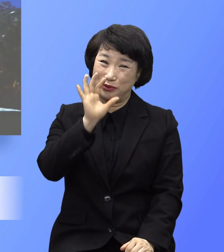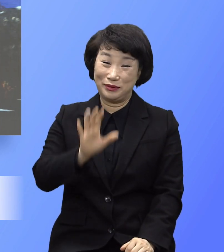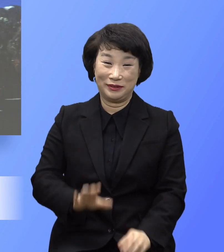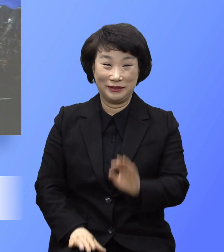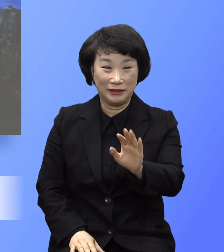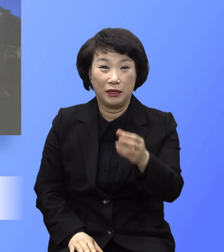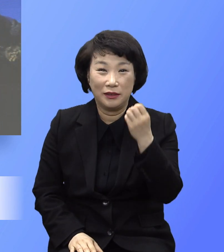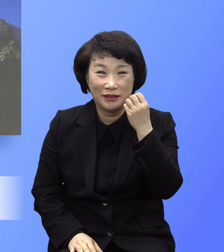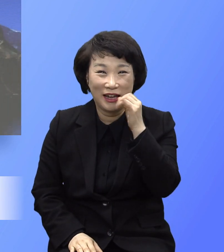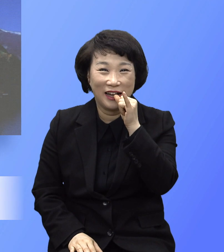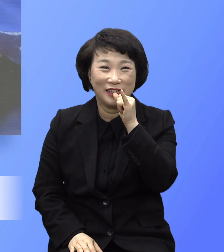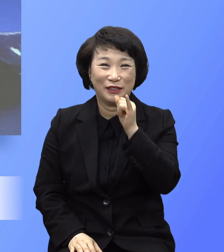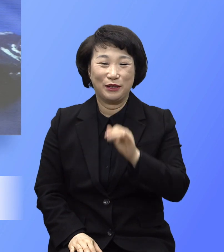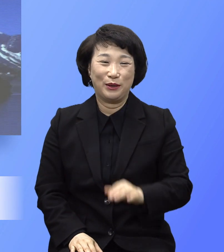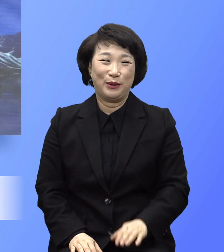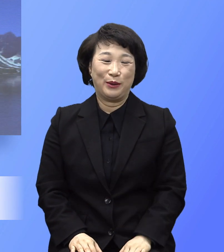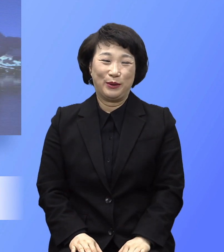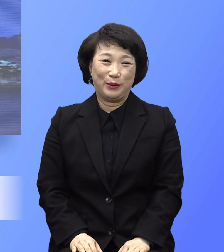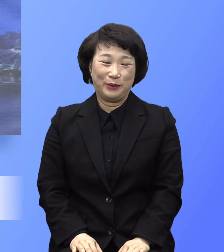신기합니다.